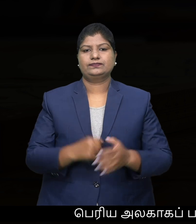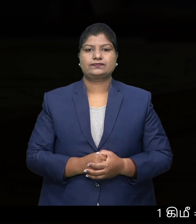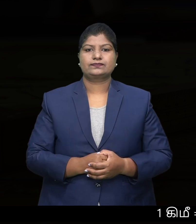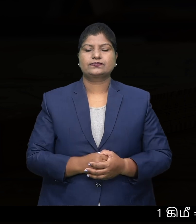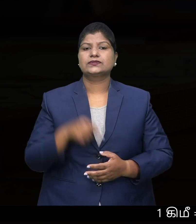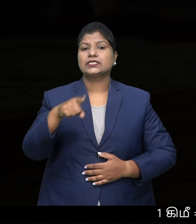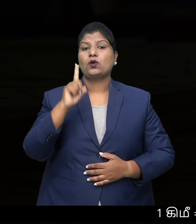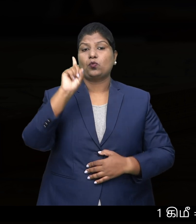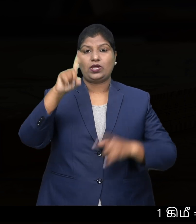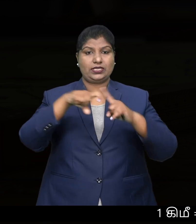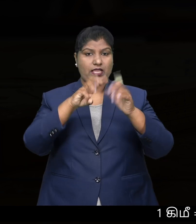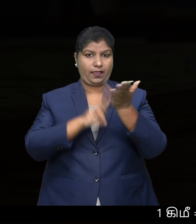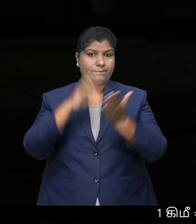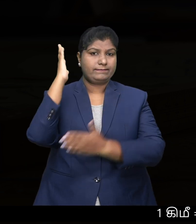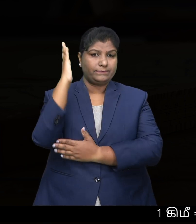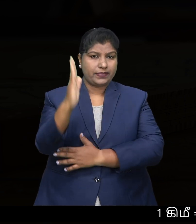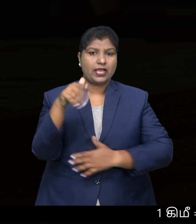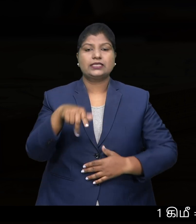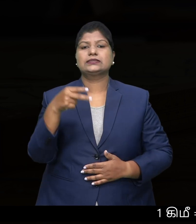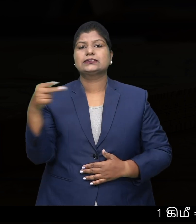1 கிலோமீட்டர் ஈடு 1000 மீட்டர்.